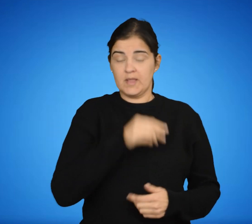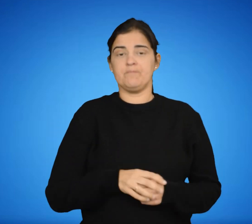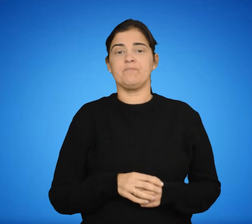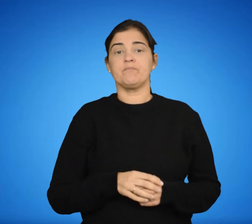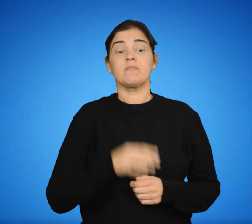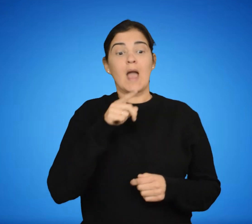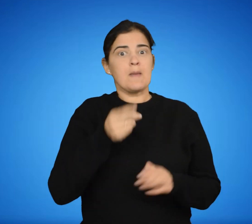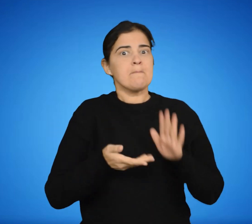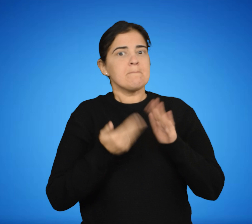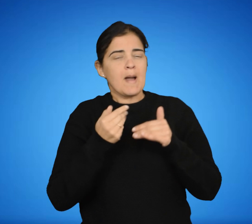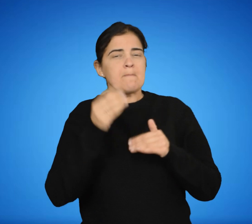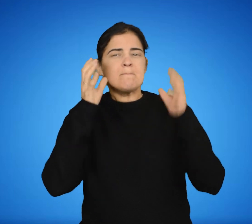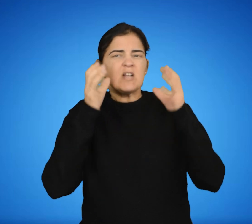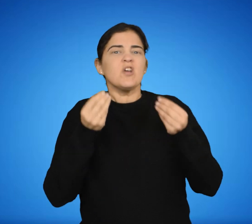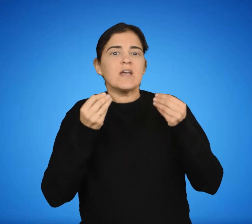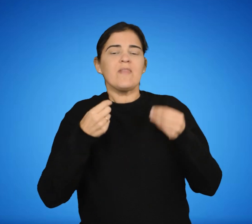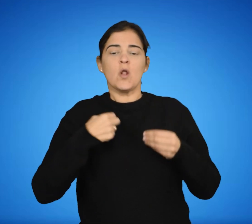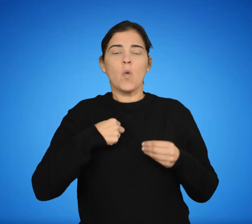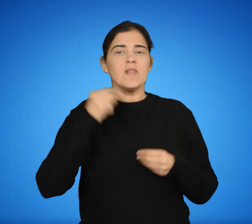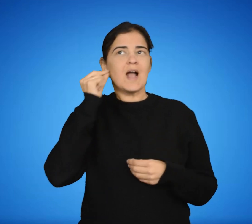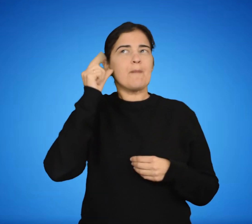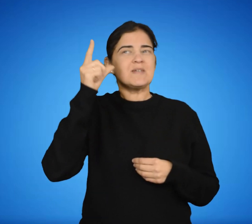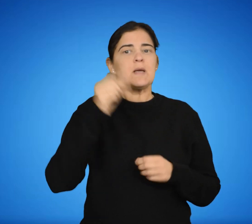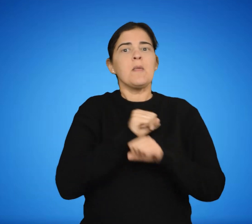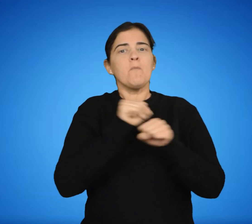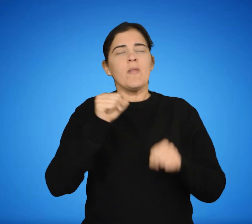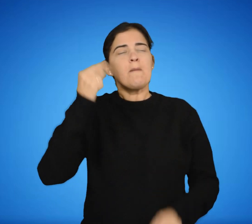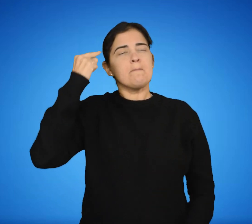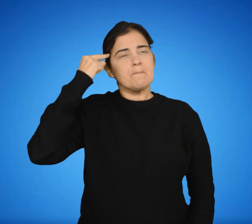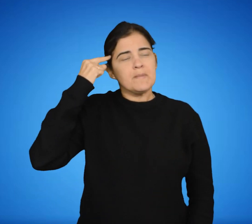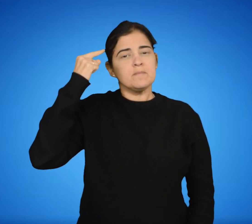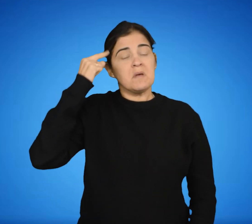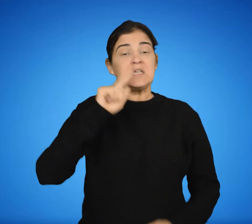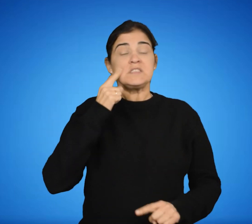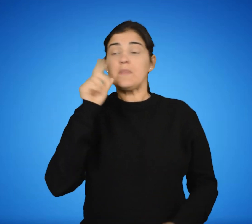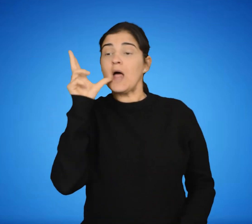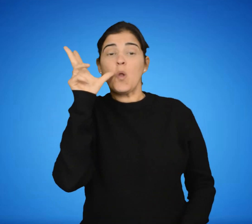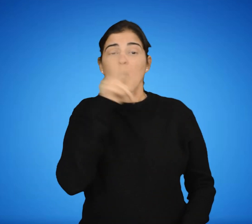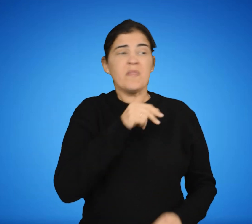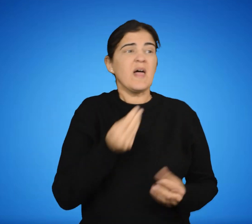De ahí su mayor peligro, de dirigir nuestra capacidad de reflexión, sin ser conscientes de ello.